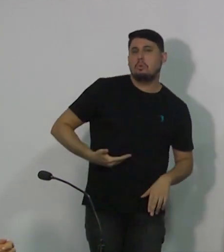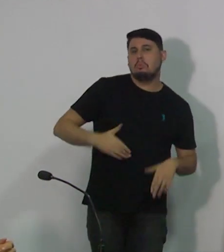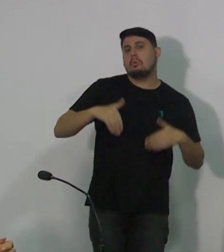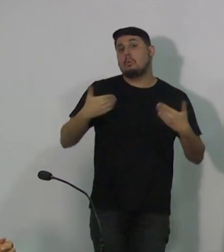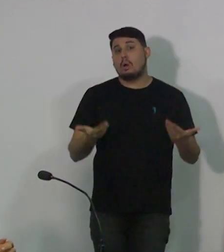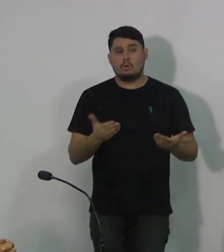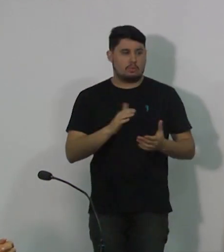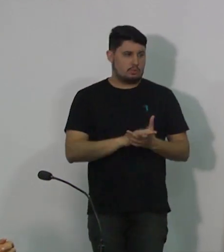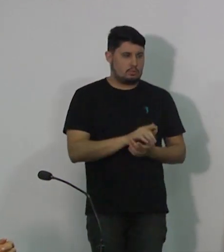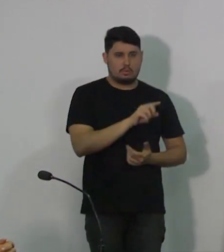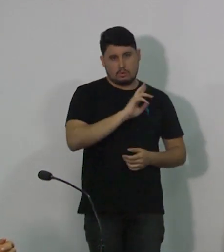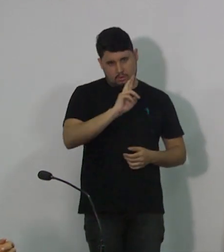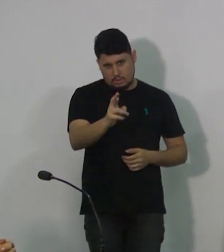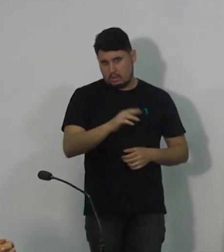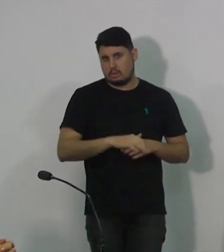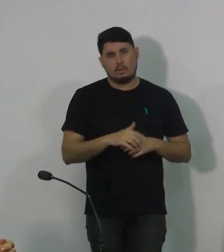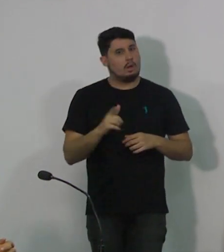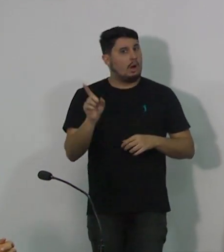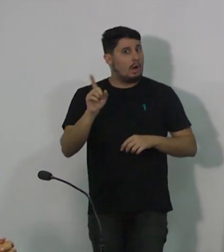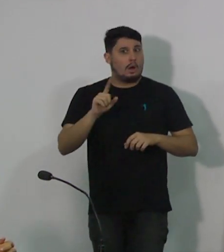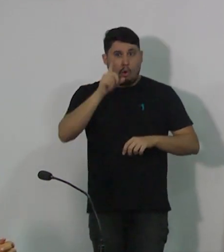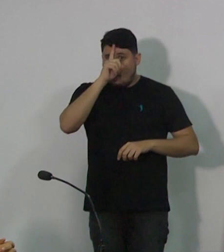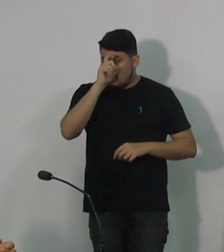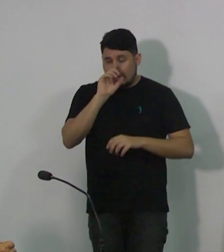boa, ficou em isolamento domiciliar e está em casa.